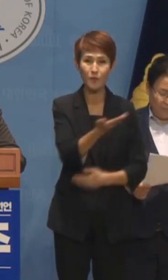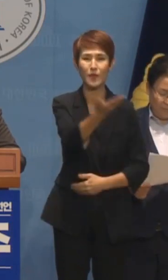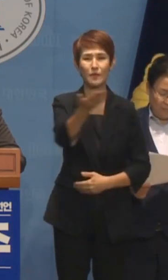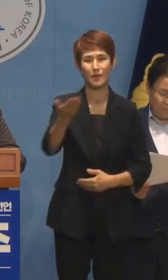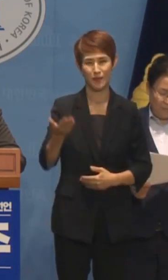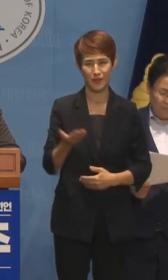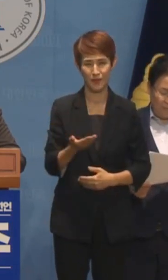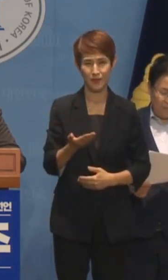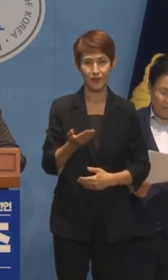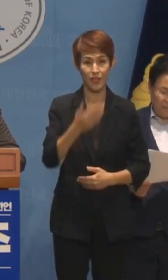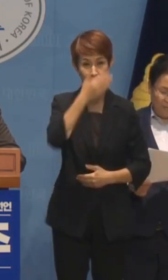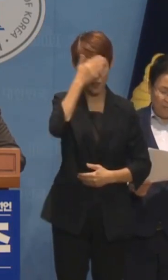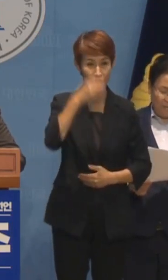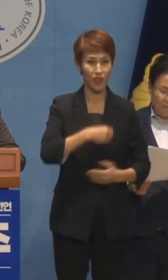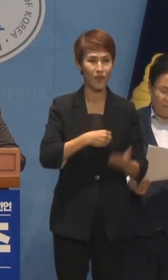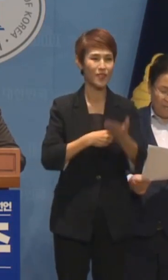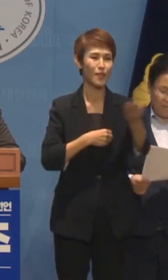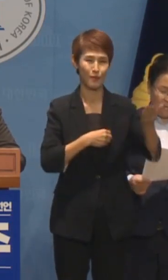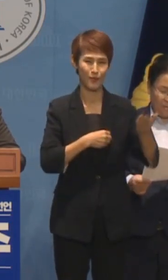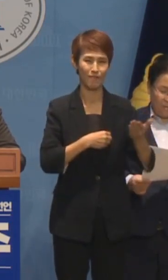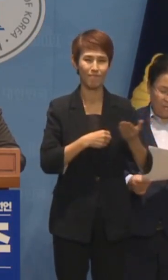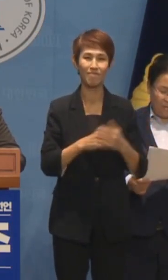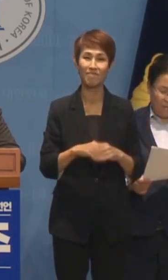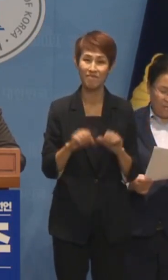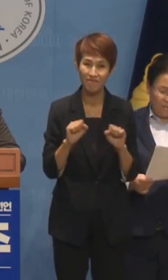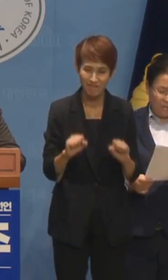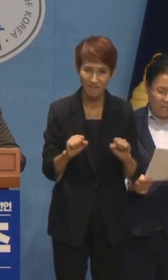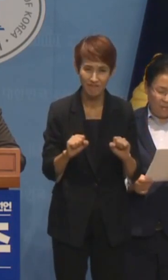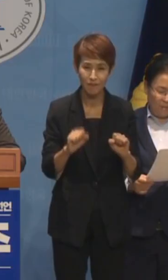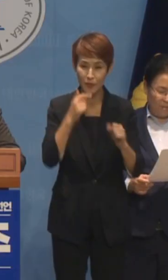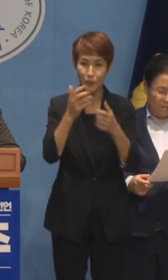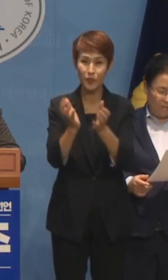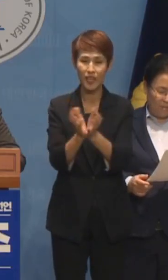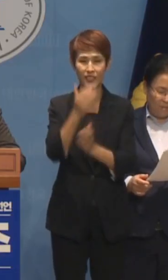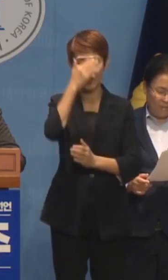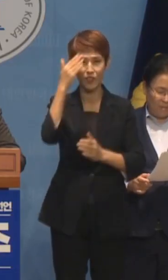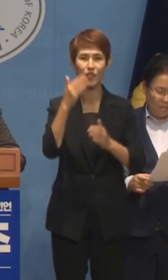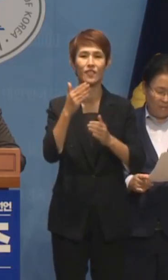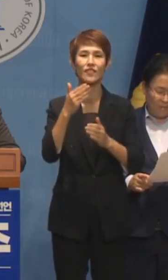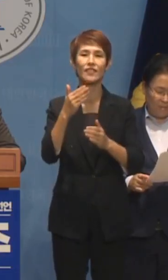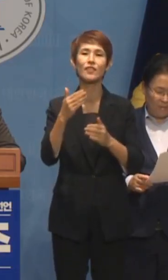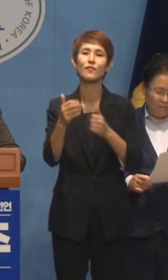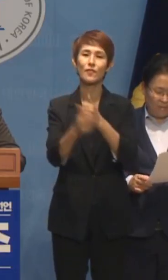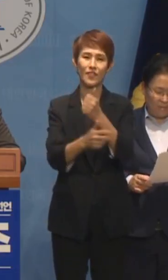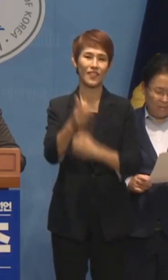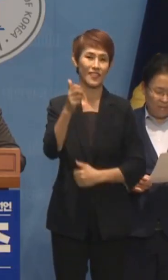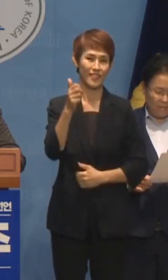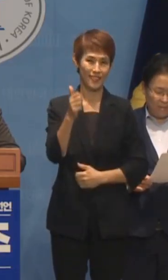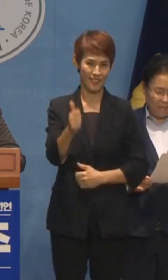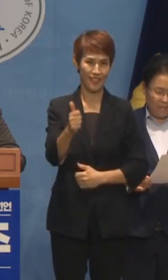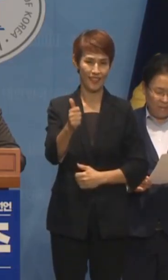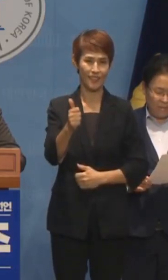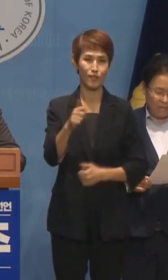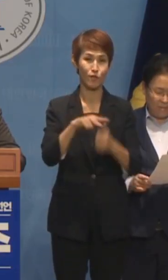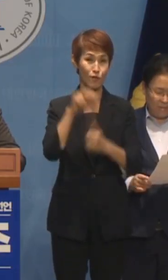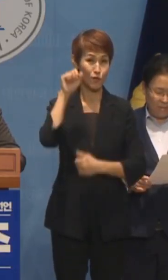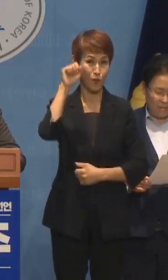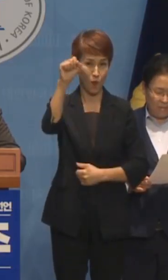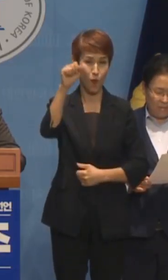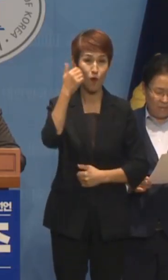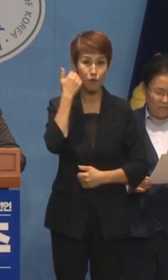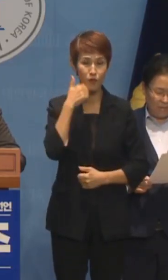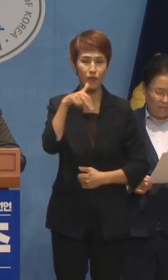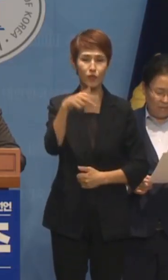여러분, 청년당원 여러분, 안녕하십니까? 더불어민주당 경기도당 청년위원장 후보로